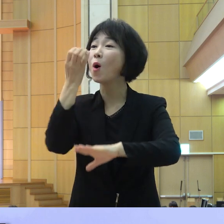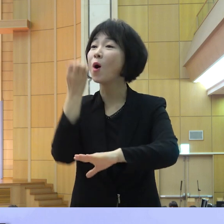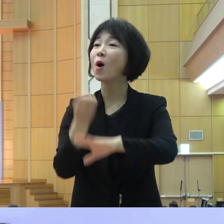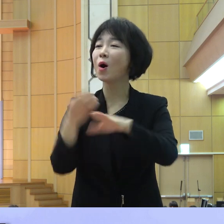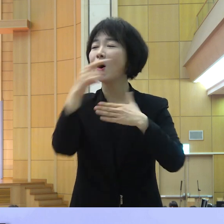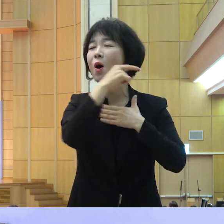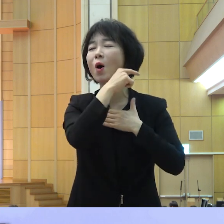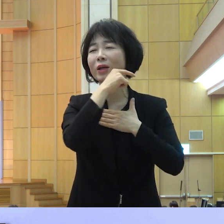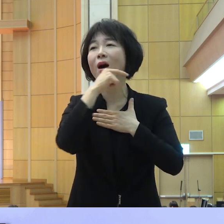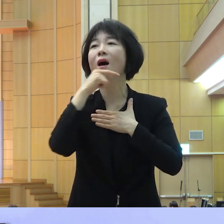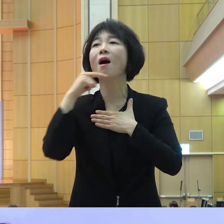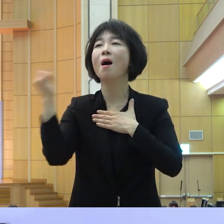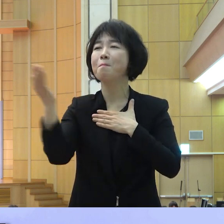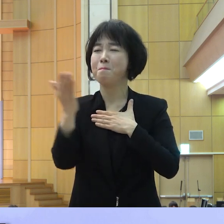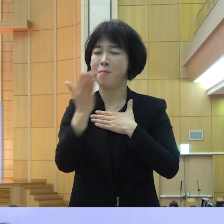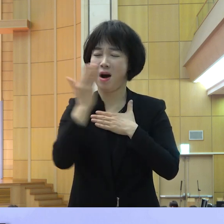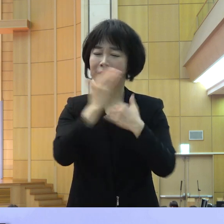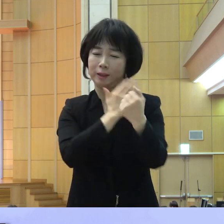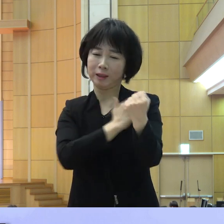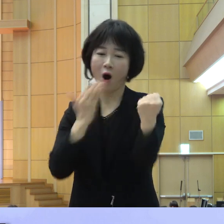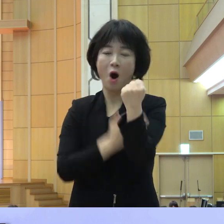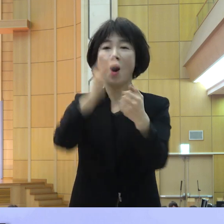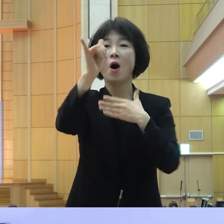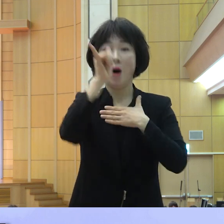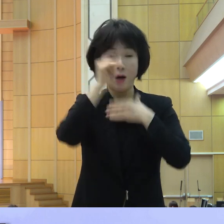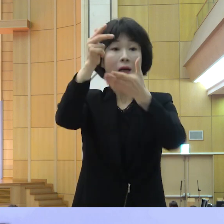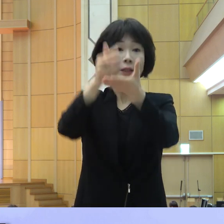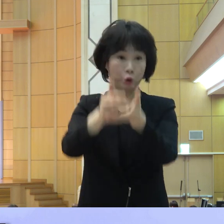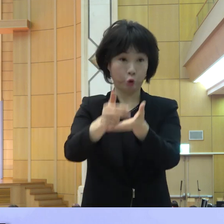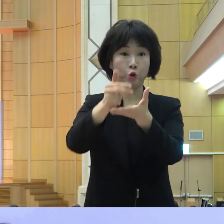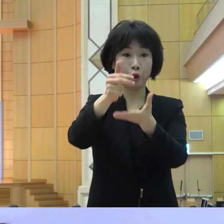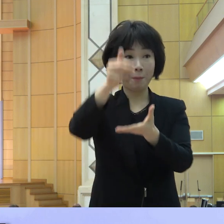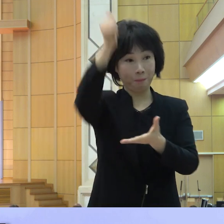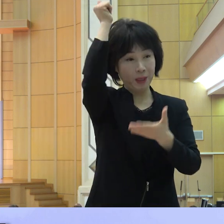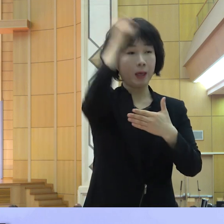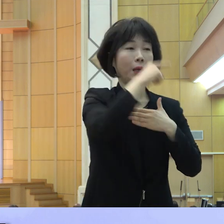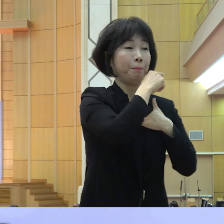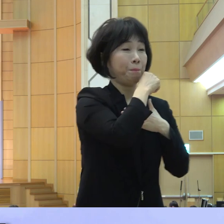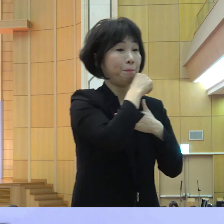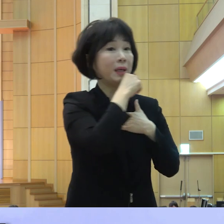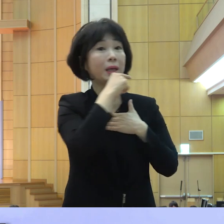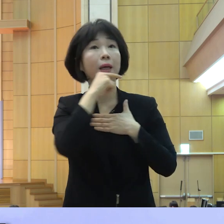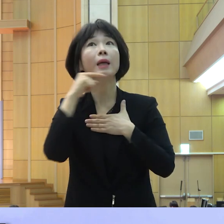주의 보혈 능력 있도다 주의 피